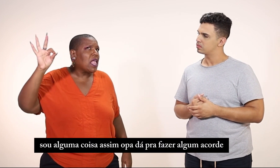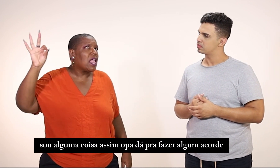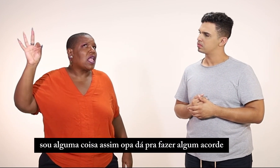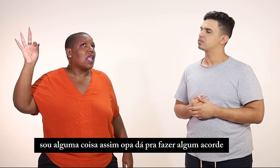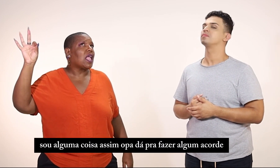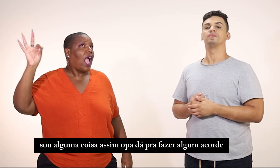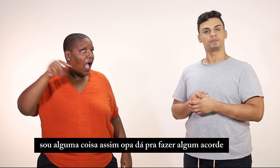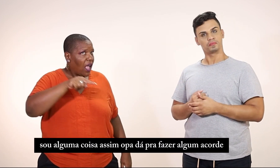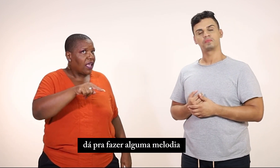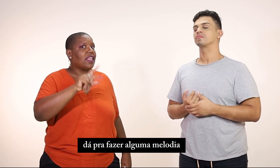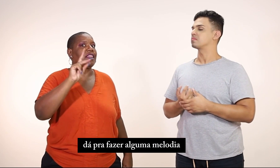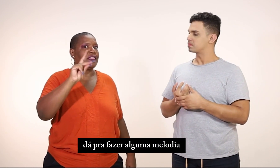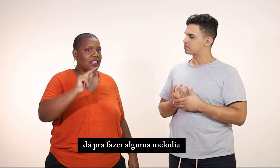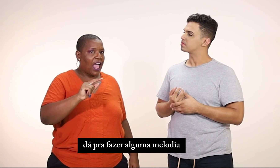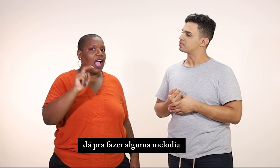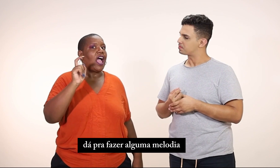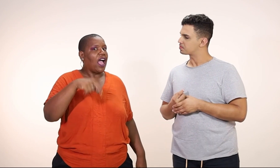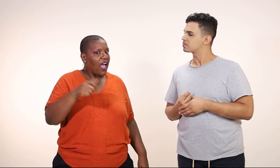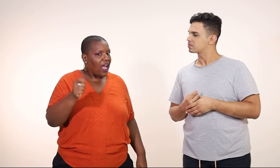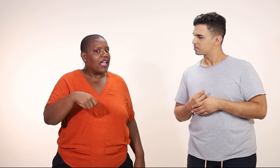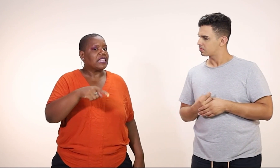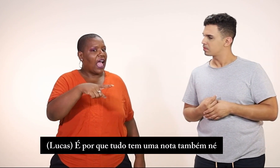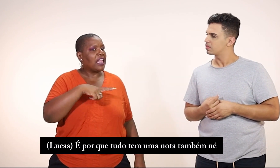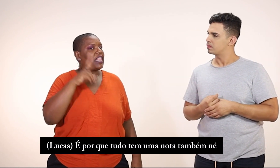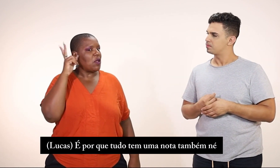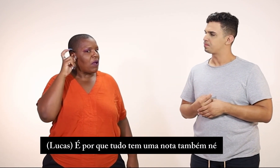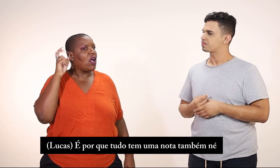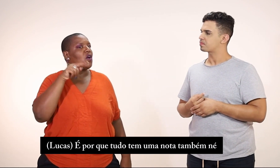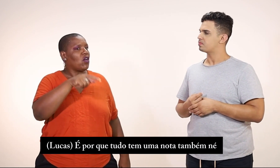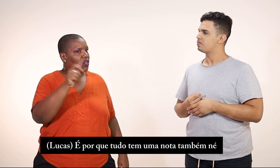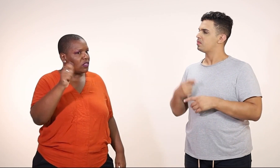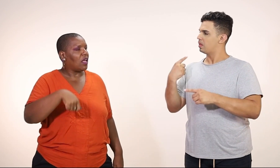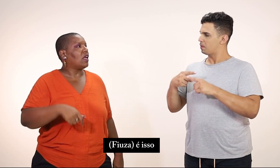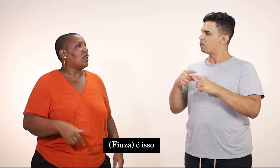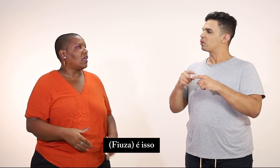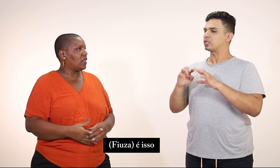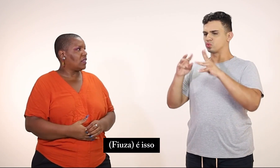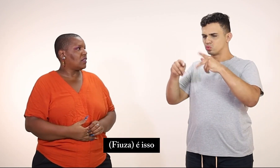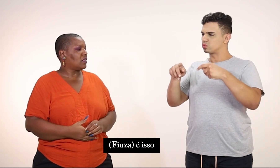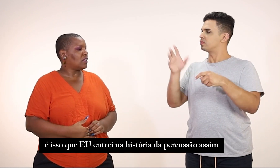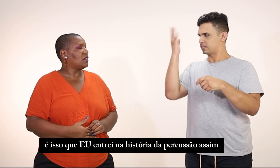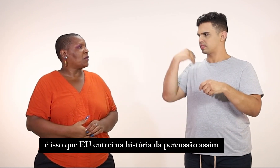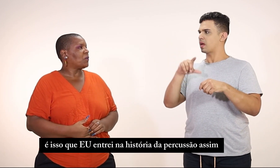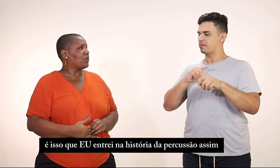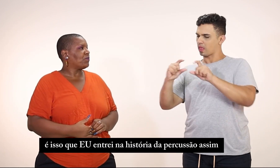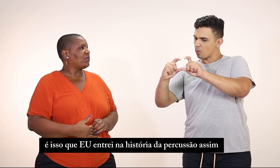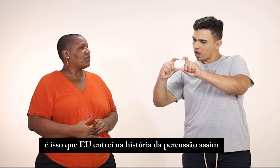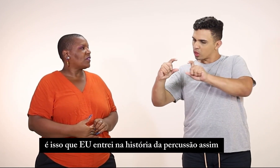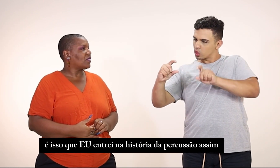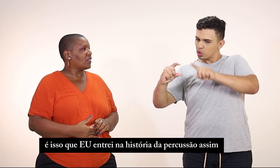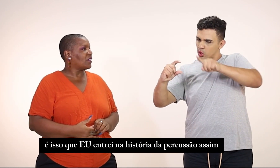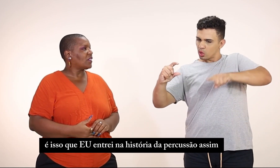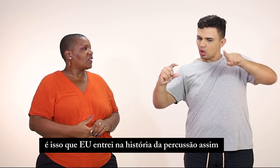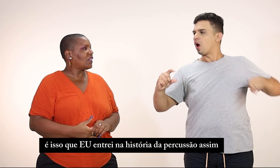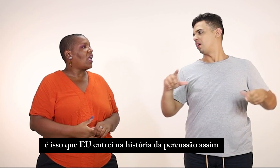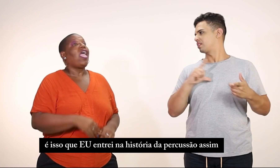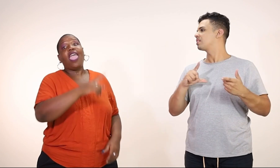algum acorde, dá pra fazer alguma melodia. É porque tudo tem uma nota também, né? É isso que eu entrei na história da percussão, assim. E